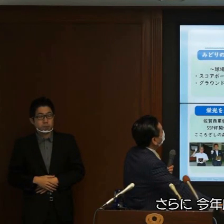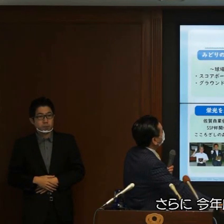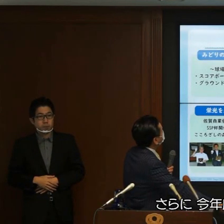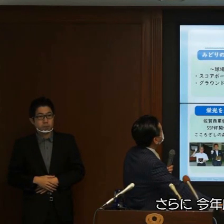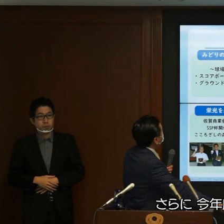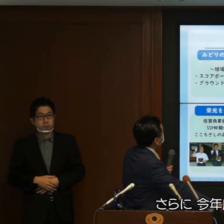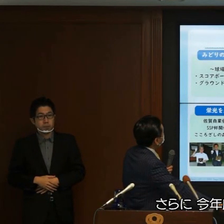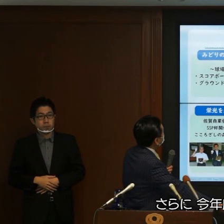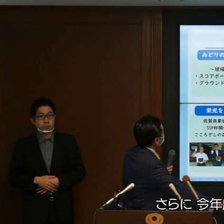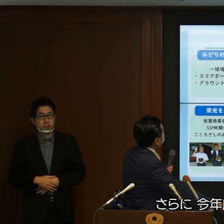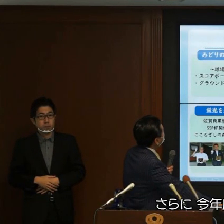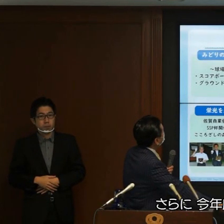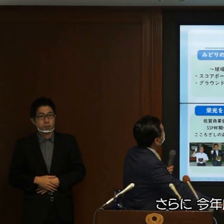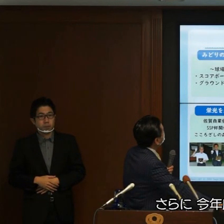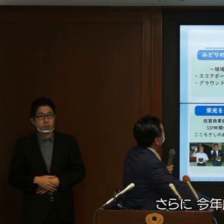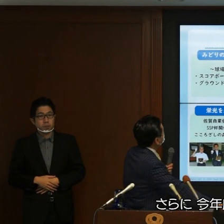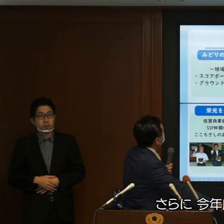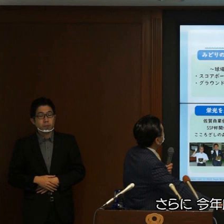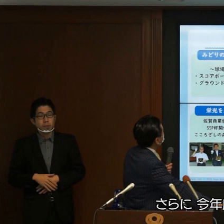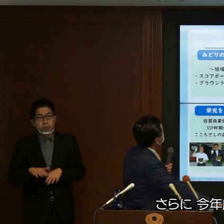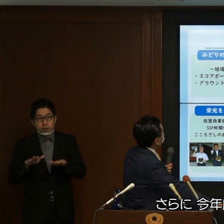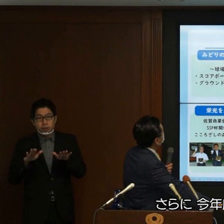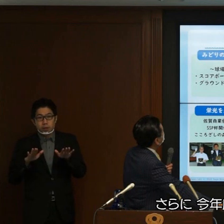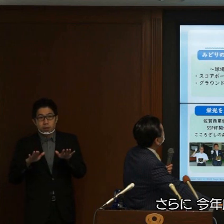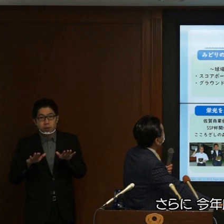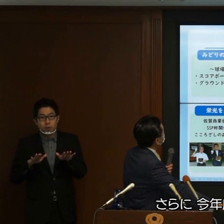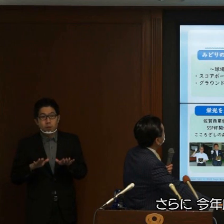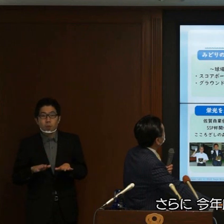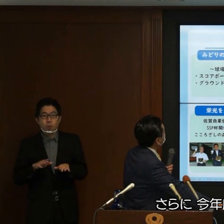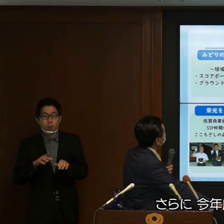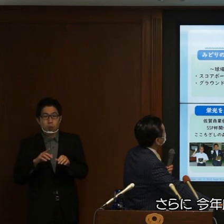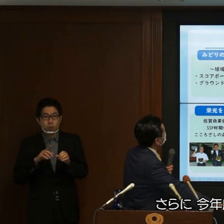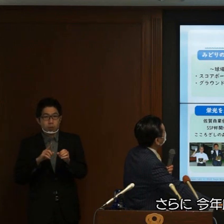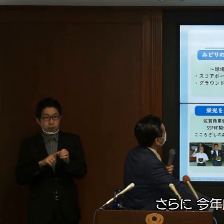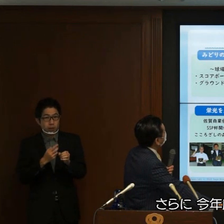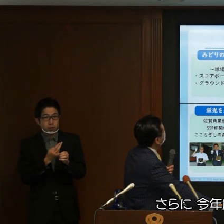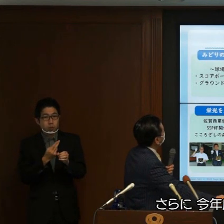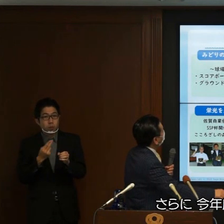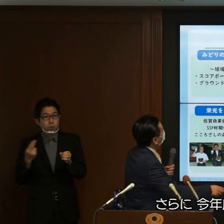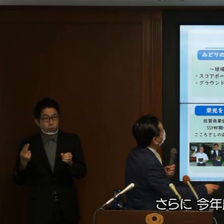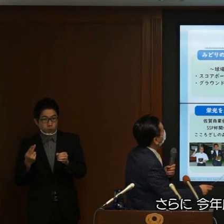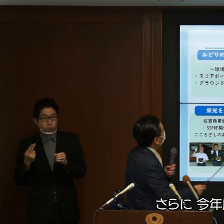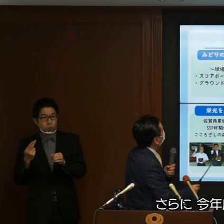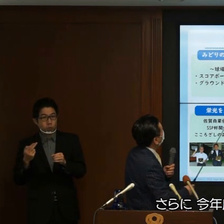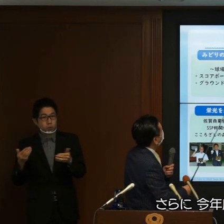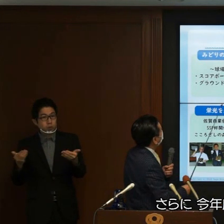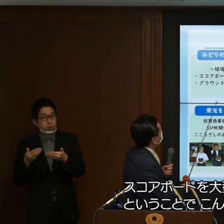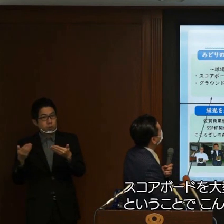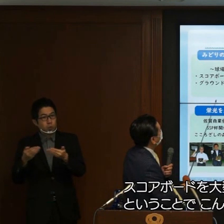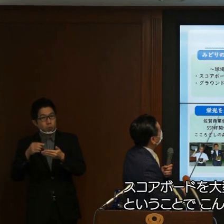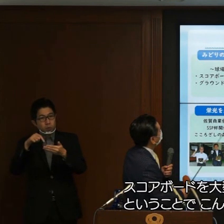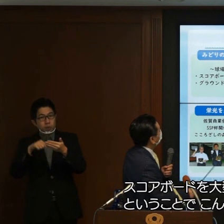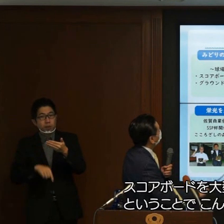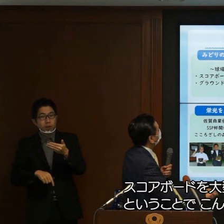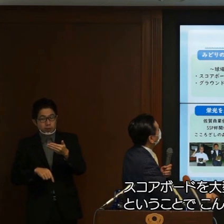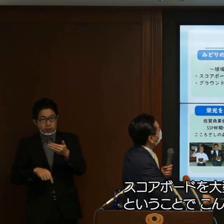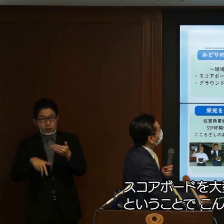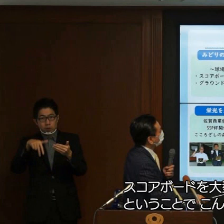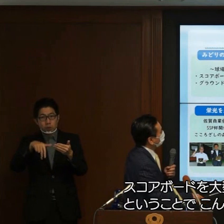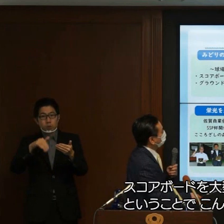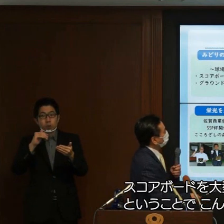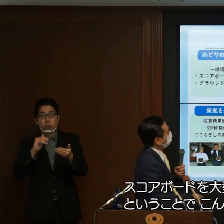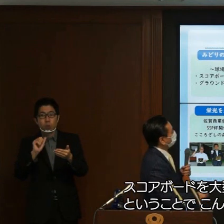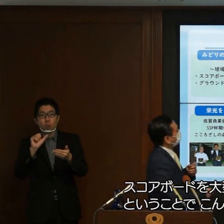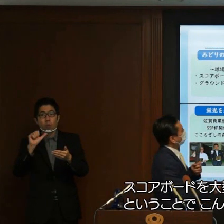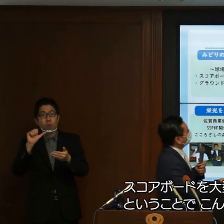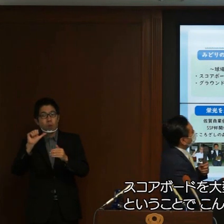さらに、今年ですね、今年度の授業で、スコアボードを大